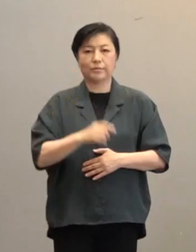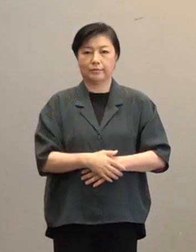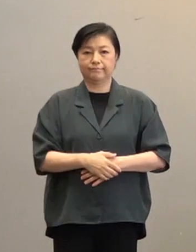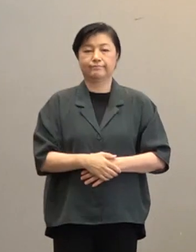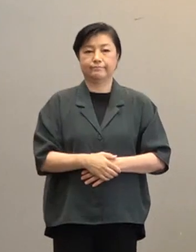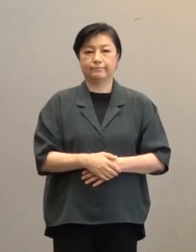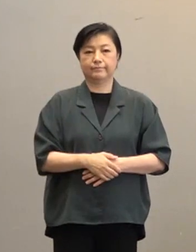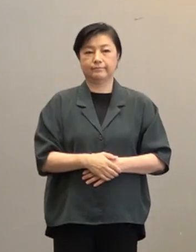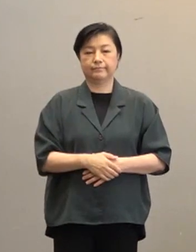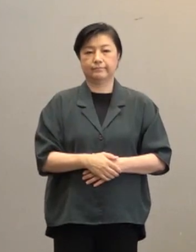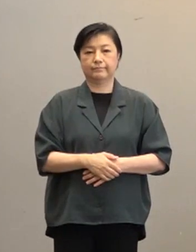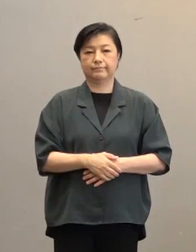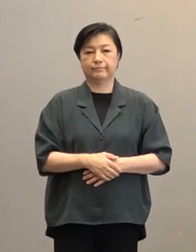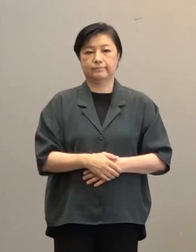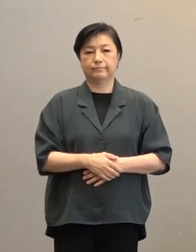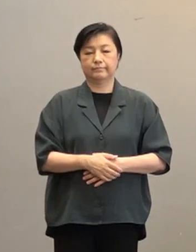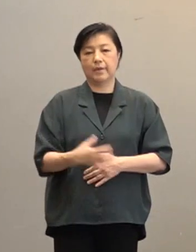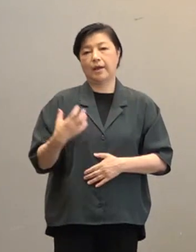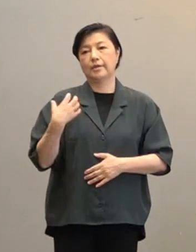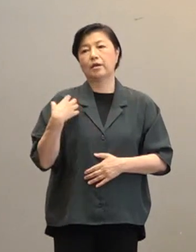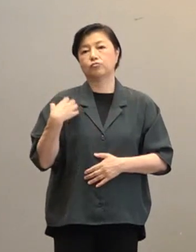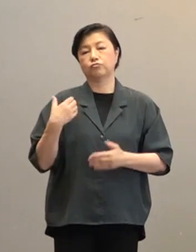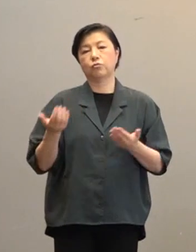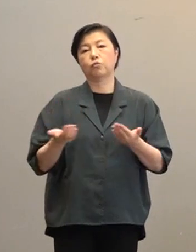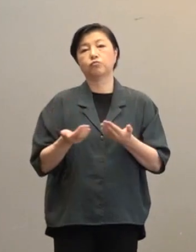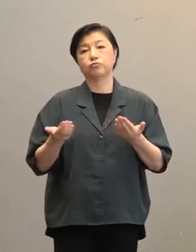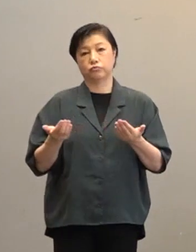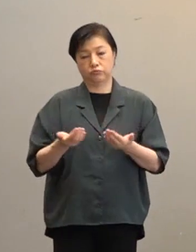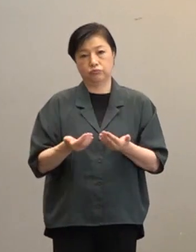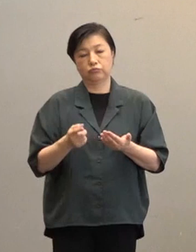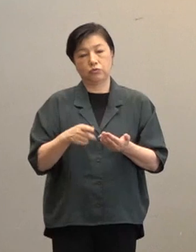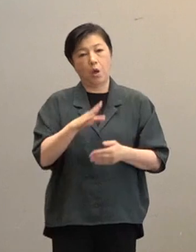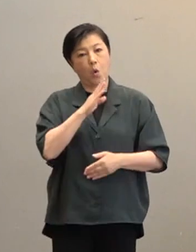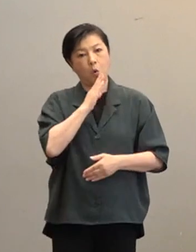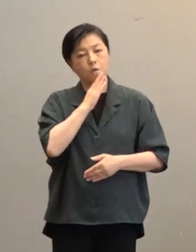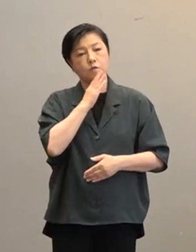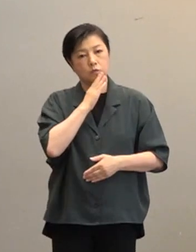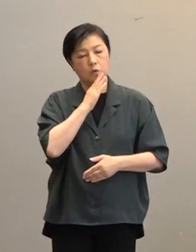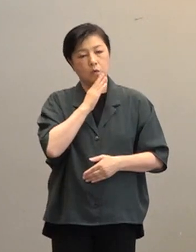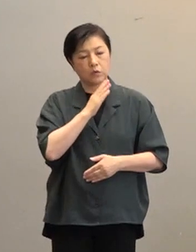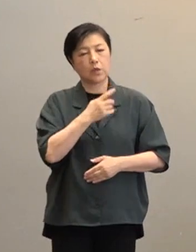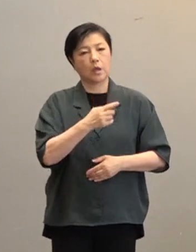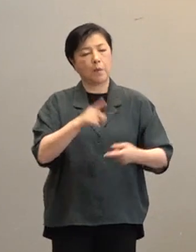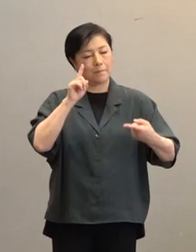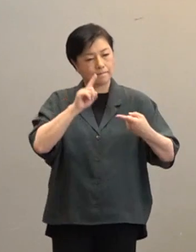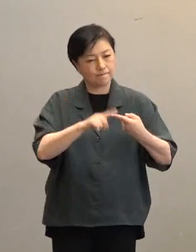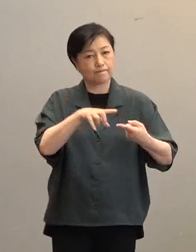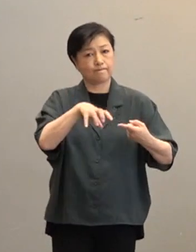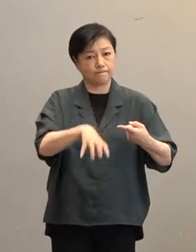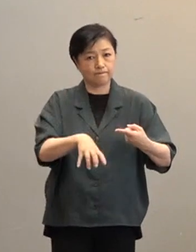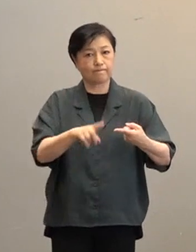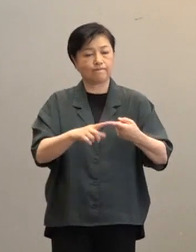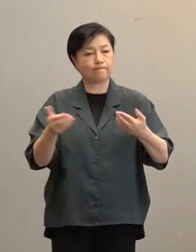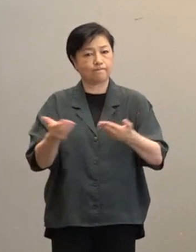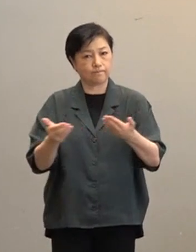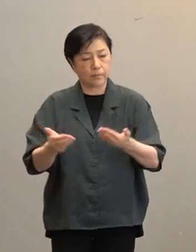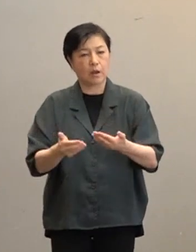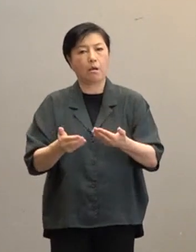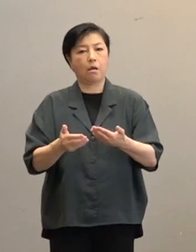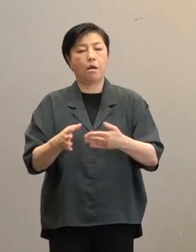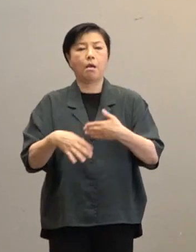。その役職においてそれが本当に適材適所であればですね、何